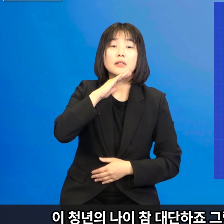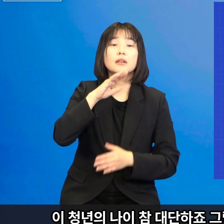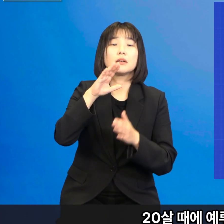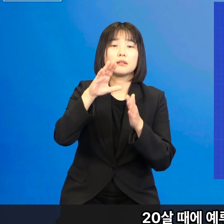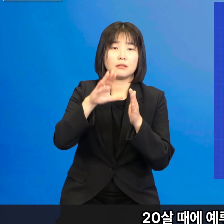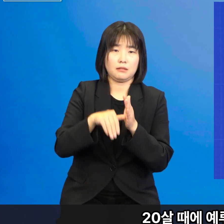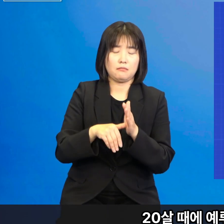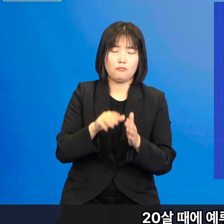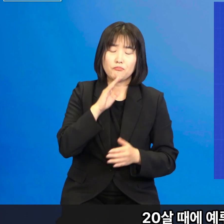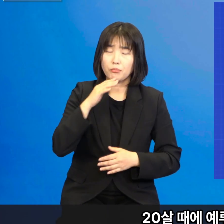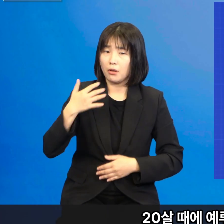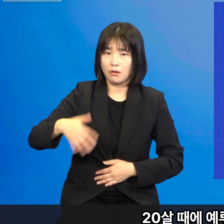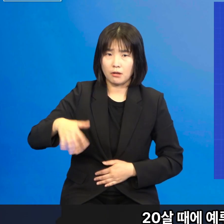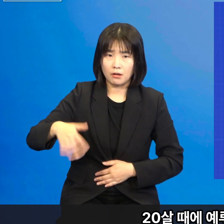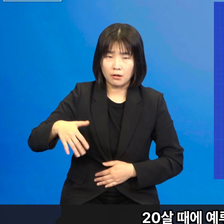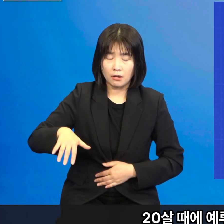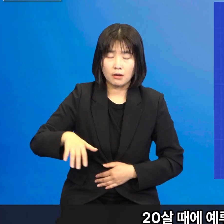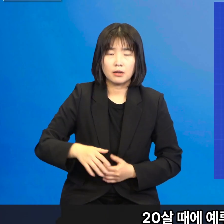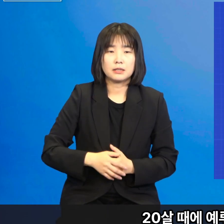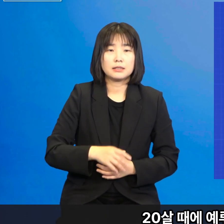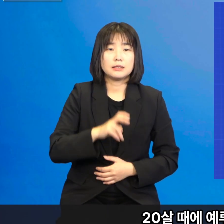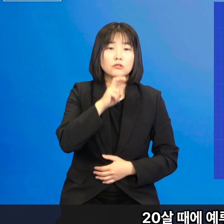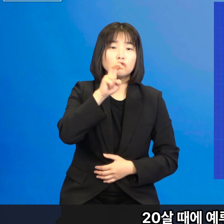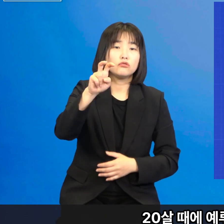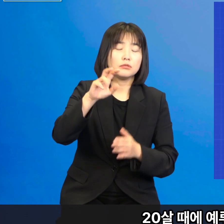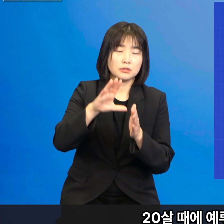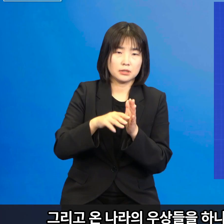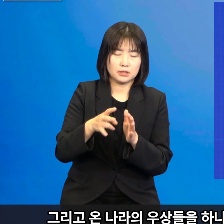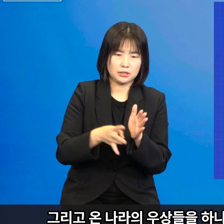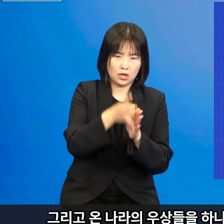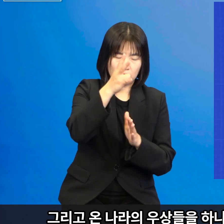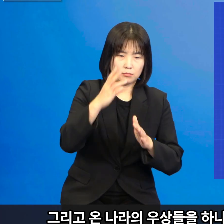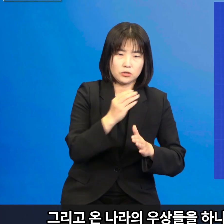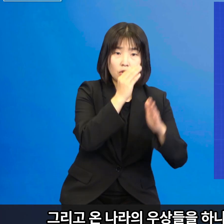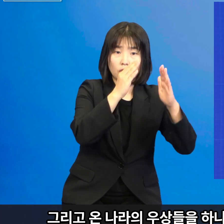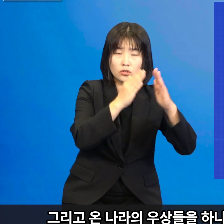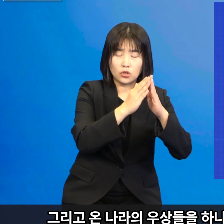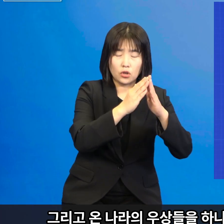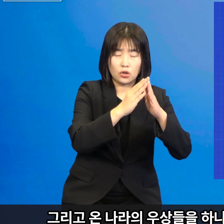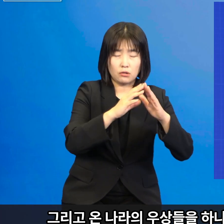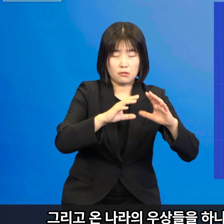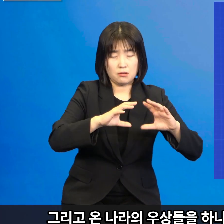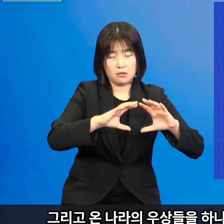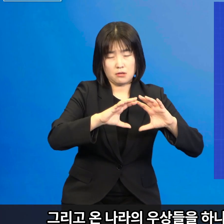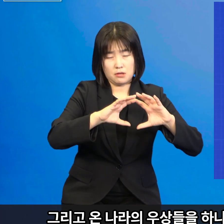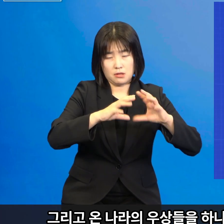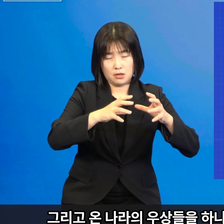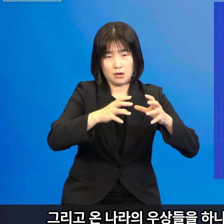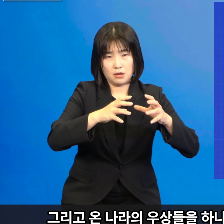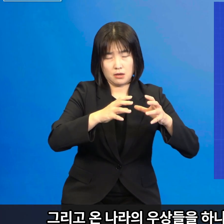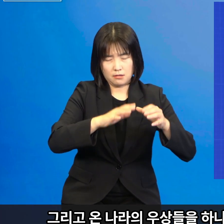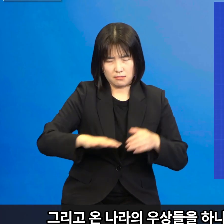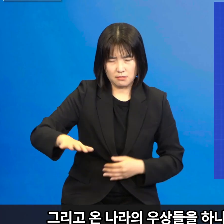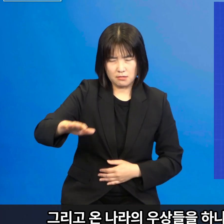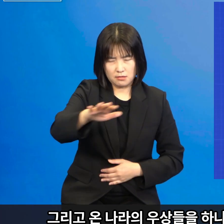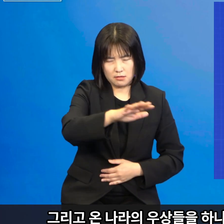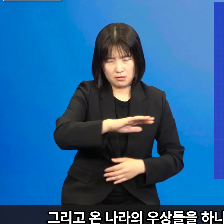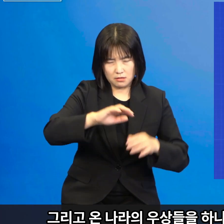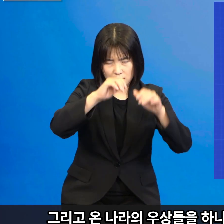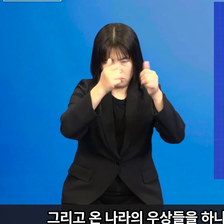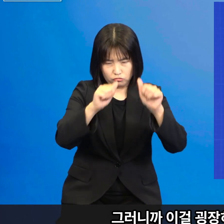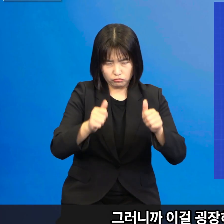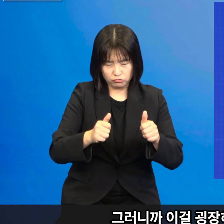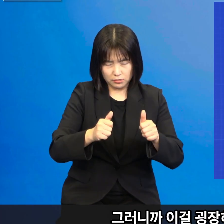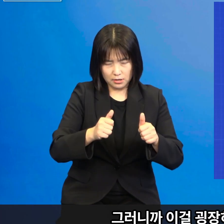많은 나이가 아닙니다. 20살 때에 예루살렘의 성전에 그리고 온 나라의 우상들을 하나씩 정결하게